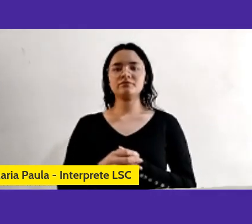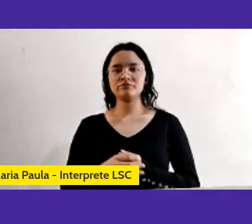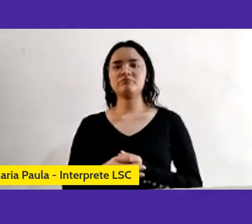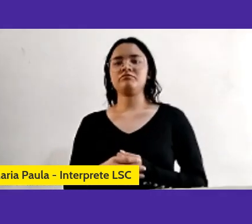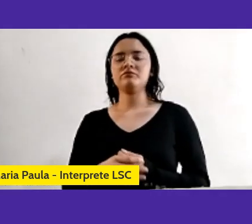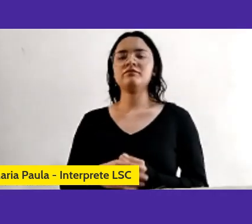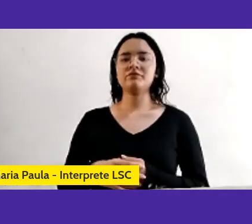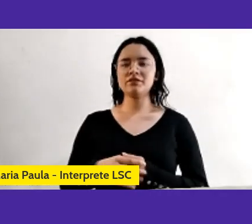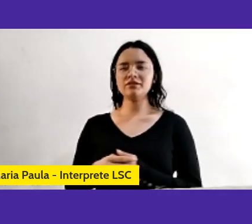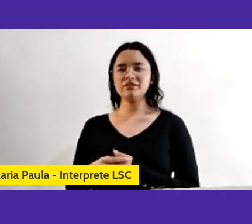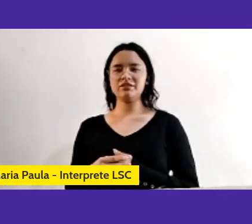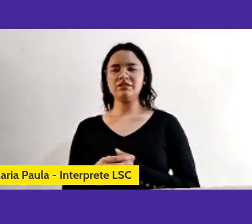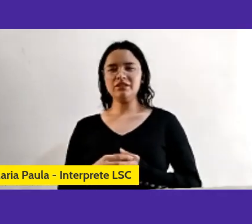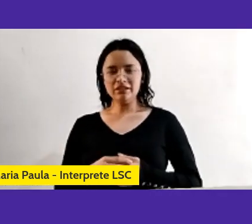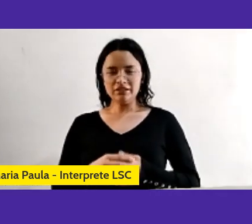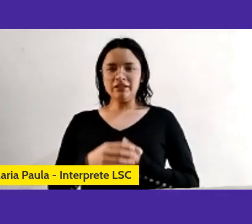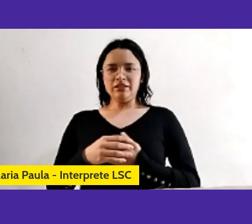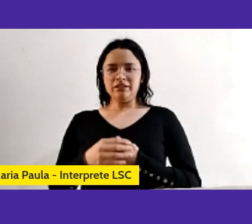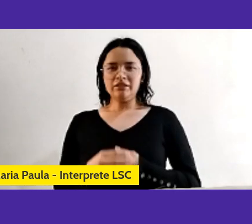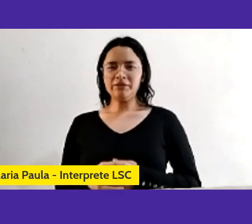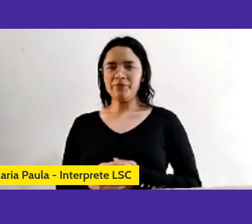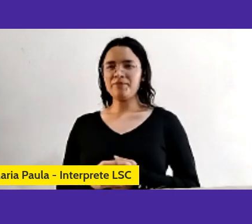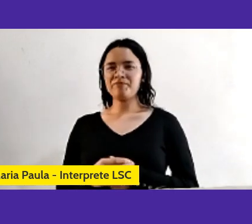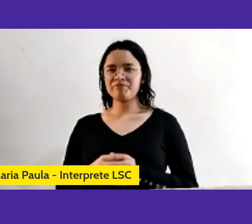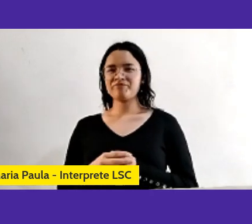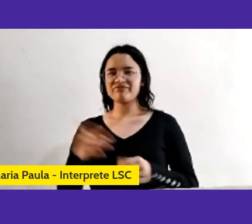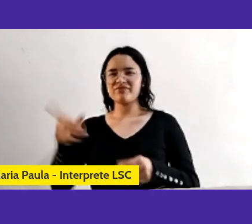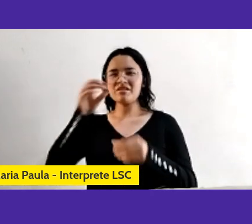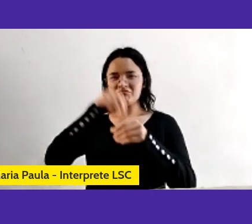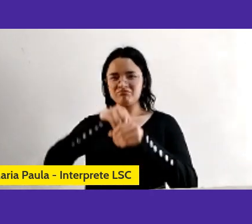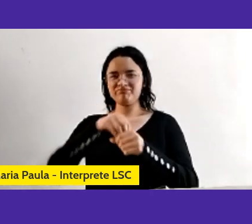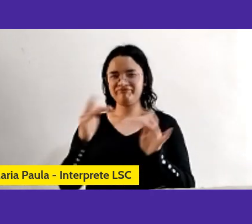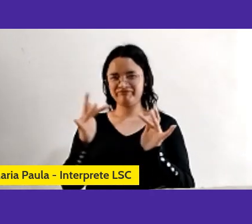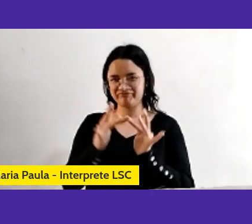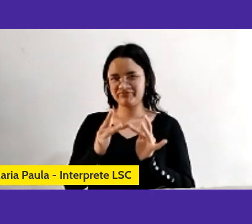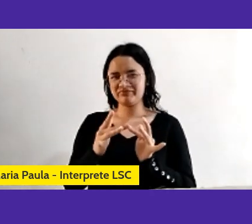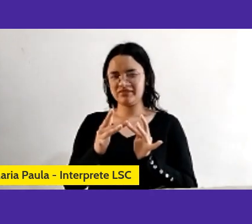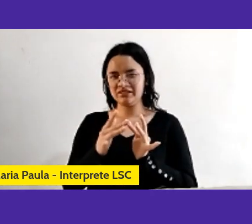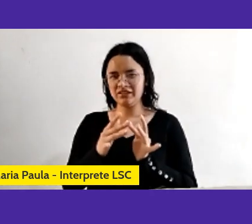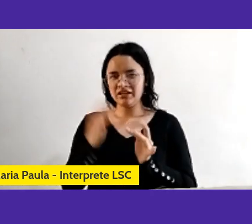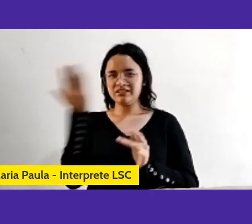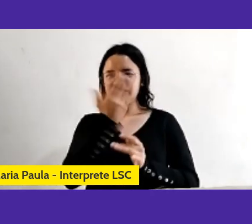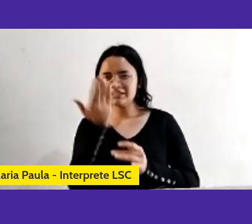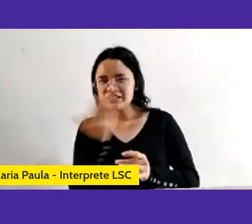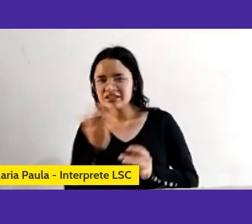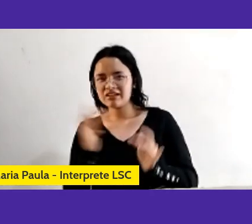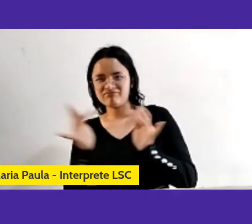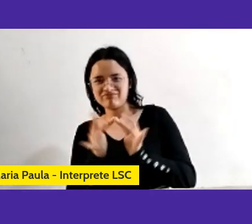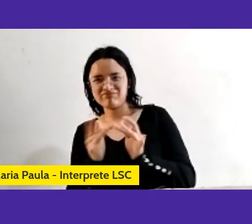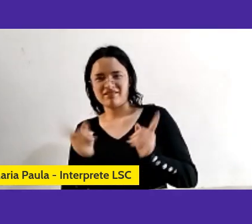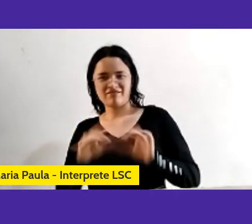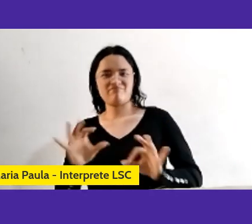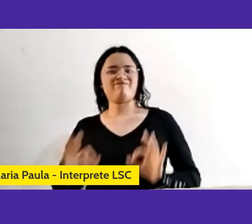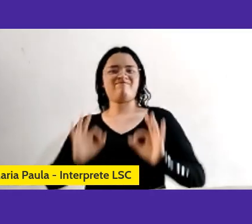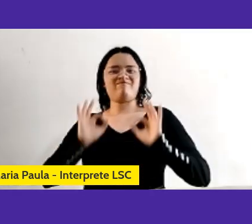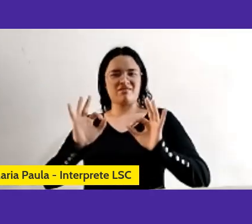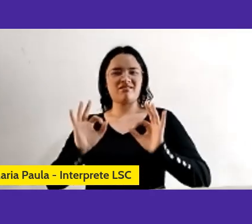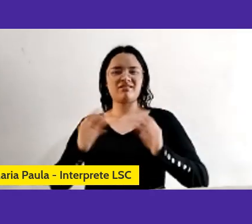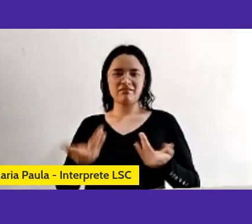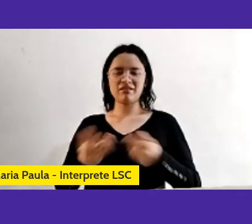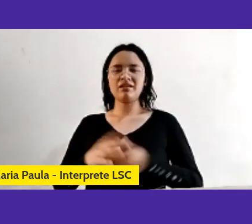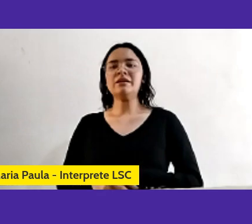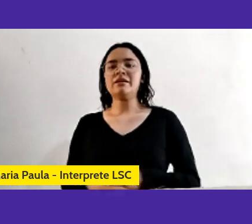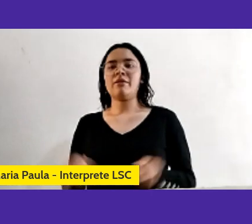sino un cine de arte, un cine cuidado, un cine más de calidad, más que apunta